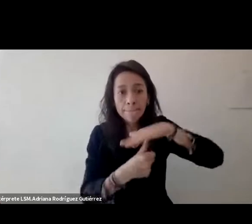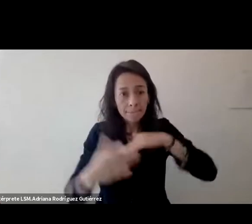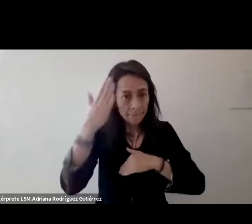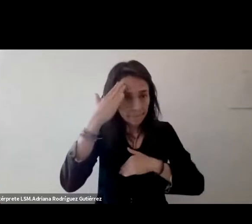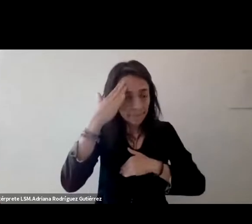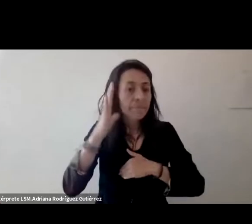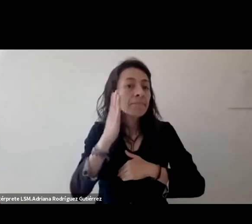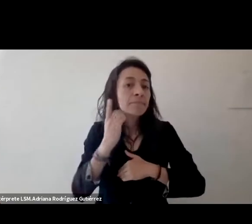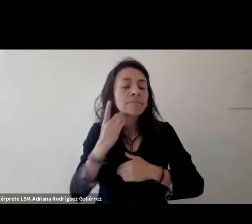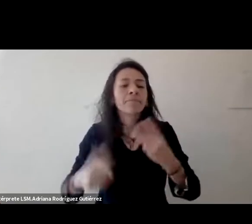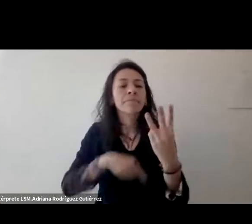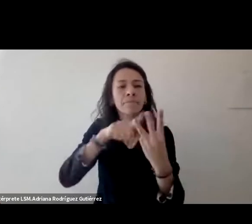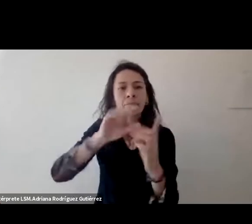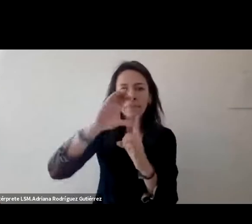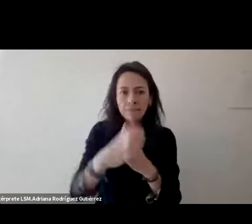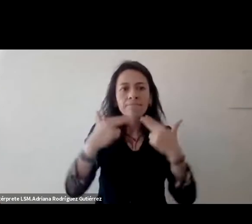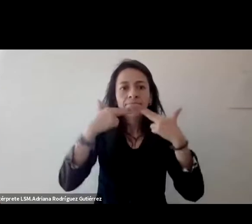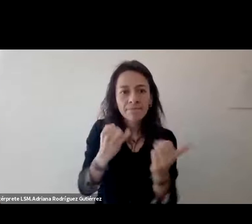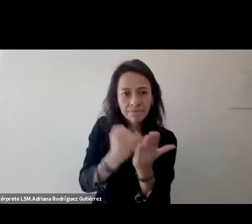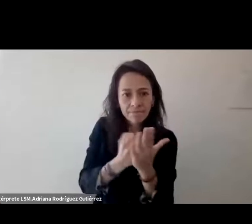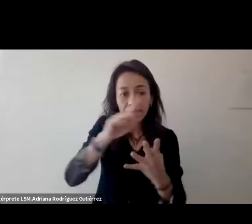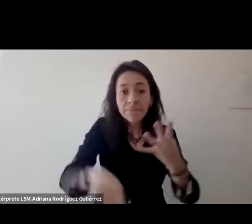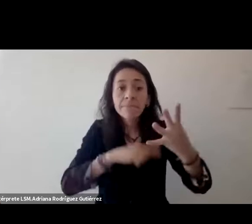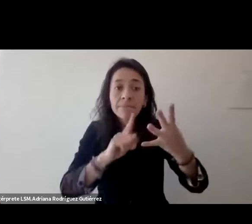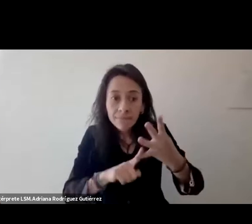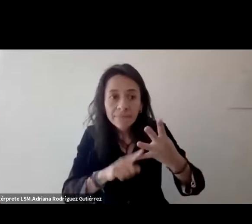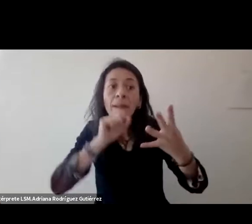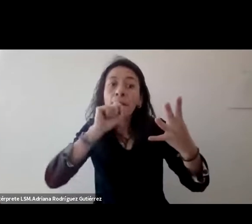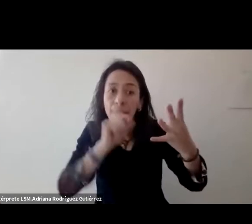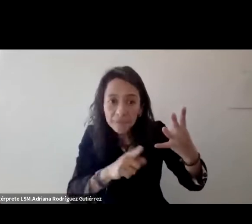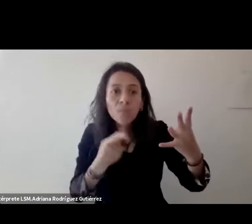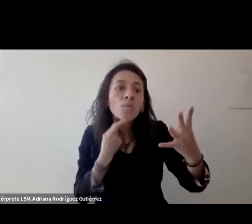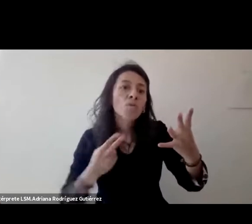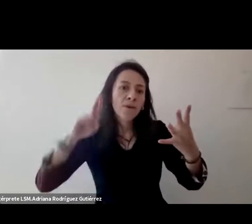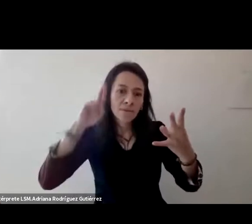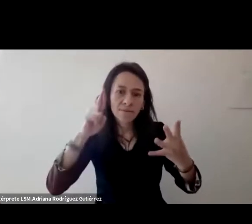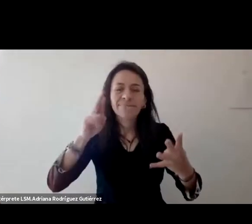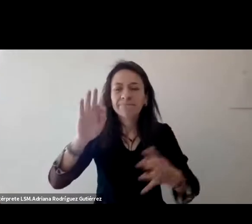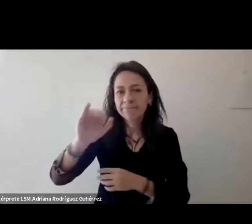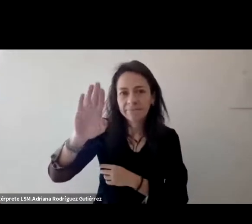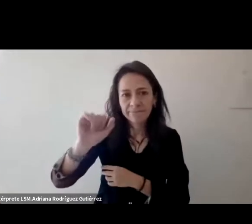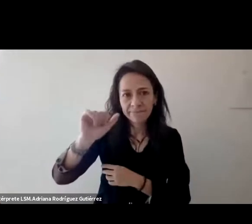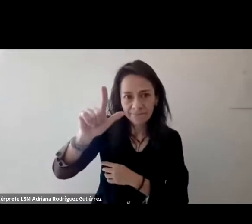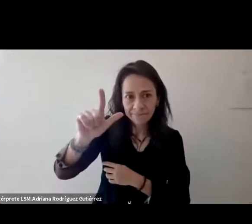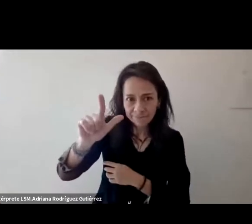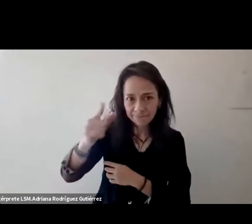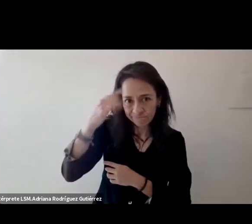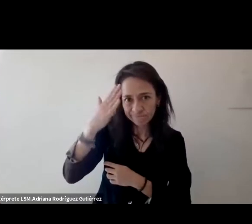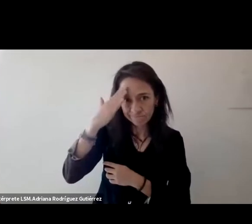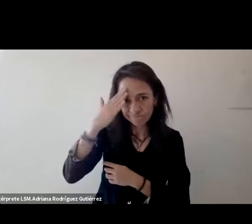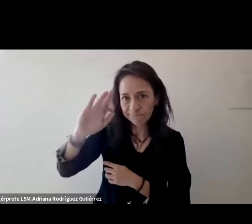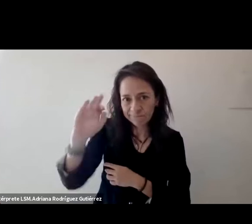de Hacienda y el Procurador Fiscal de la Federación. Y aquí tenemos en otro documento